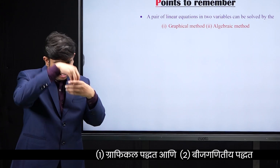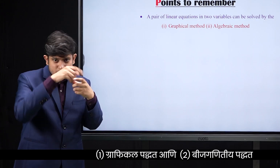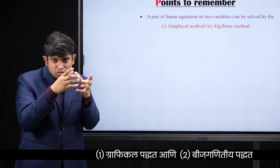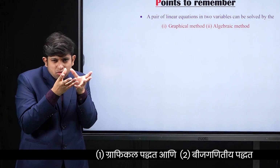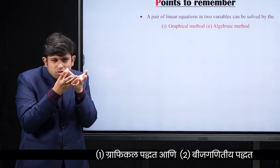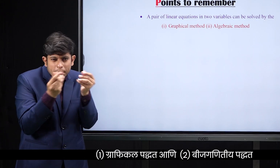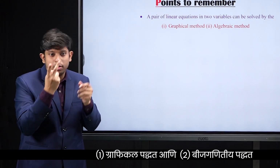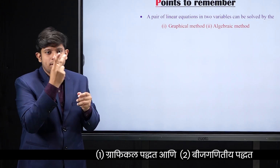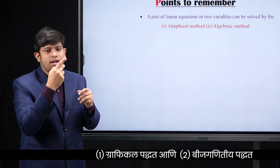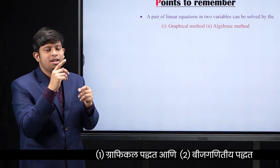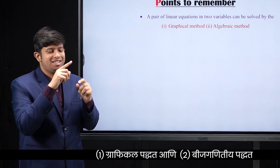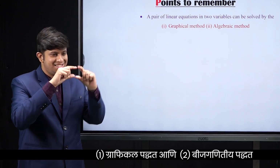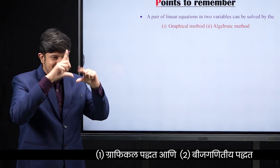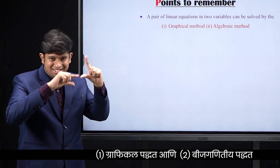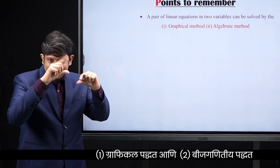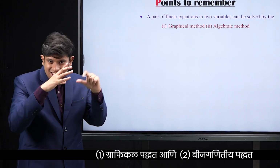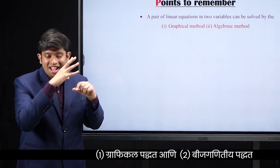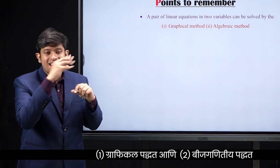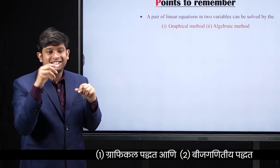ग्राफिकल पद्धत आणि 2 बीजगणितीय पद्धत.